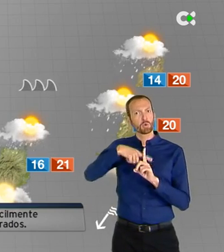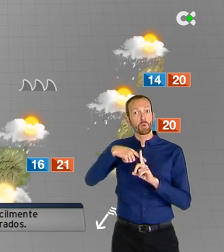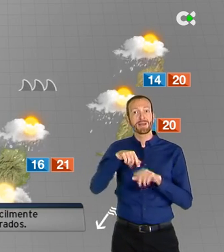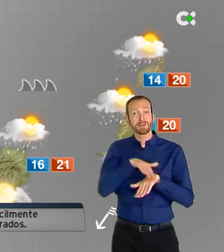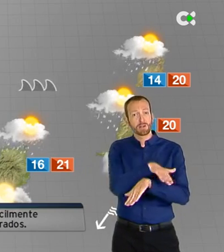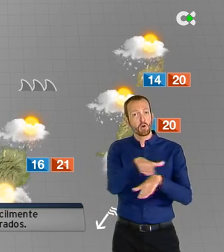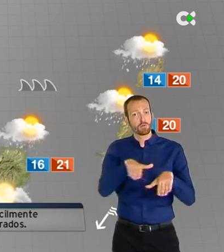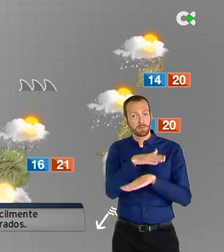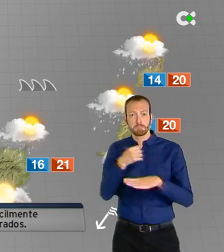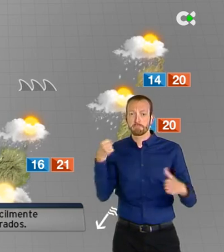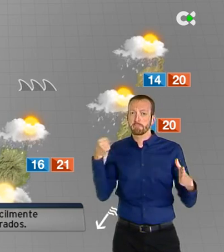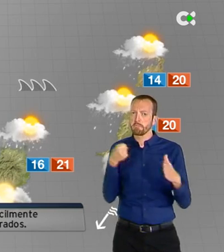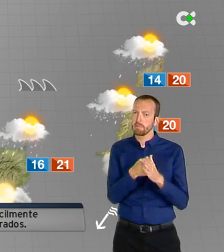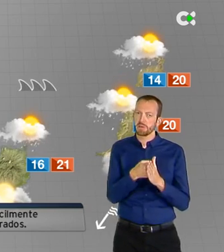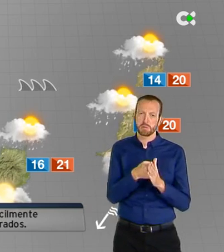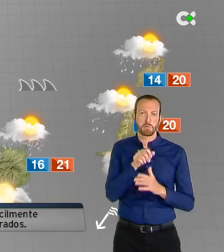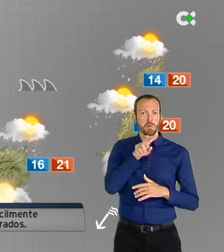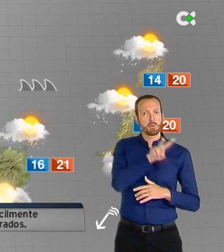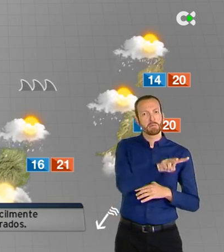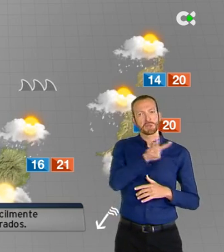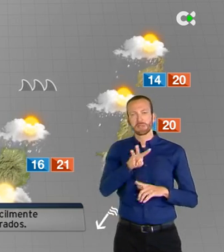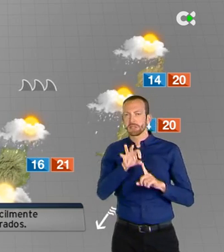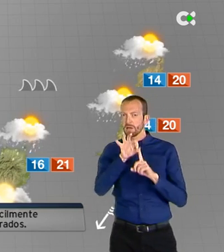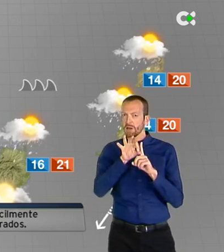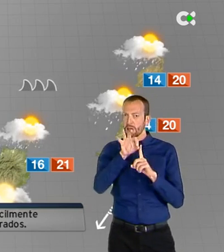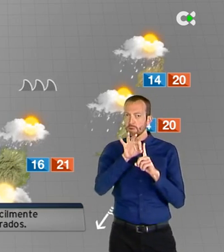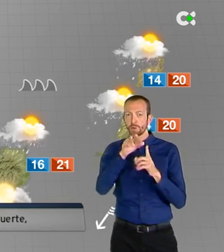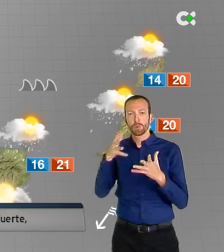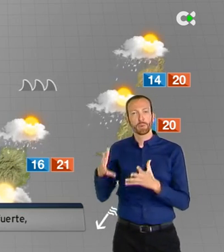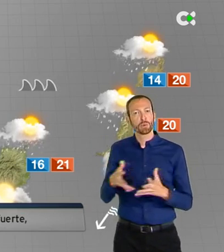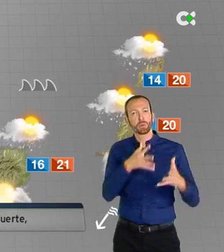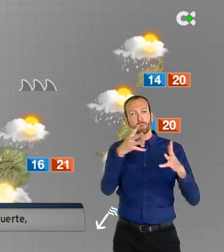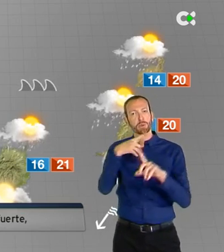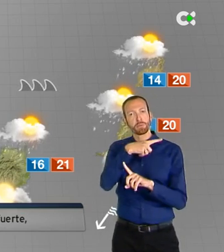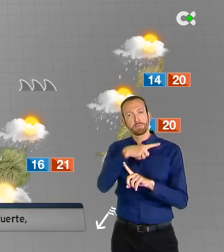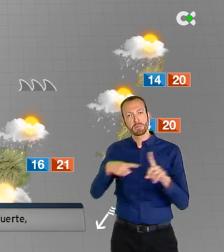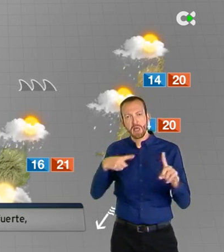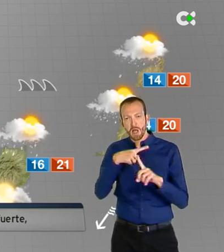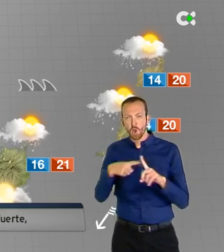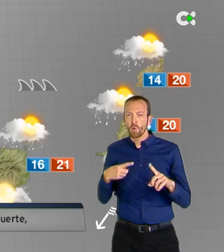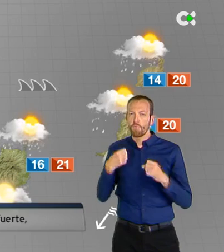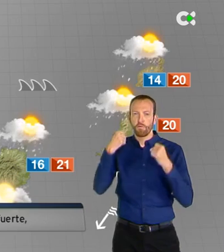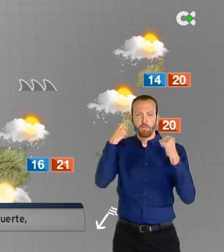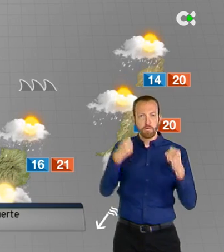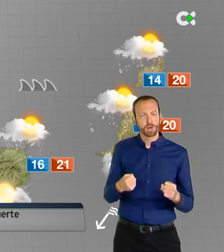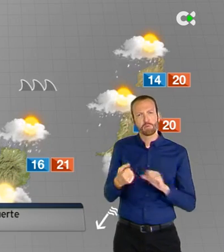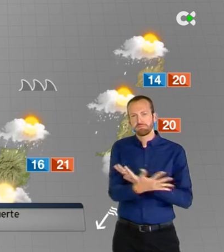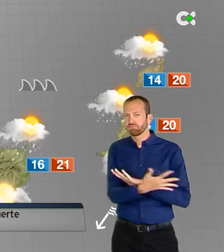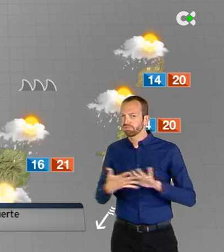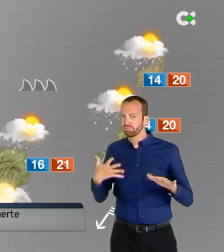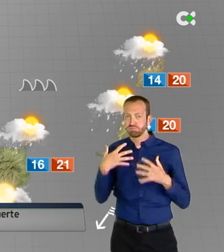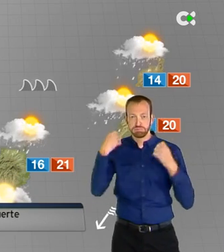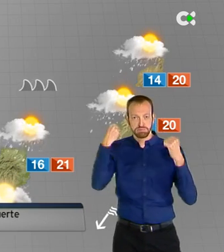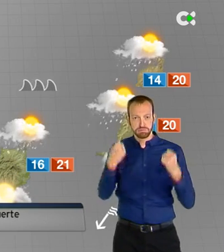máximas en la costa difícilmente superarán los 23 grados. Viento alisio moderado a fuerte con